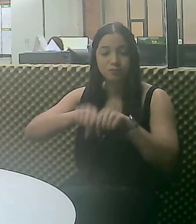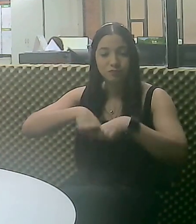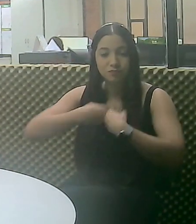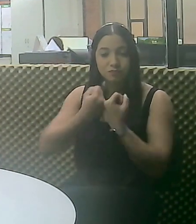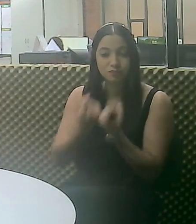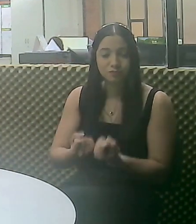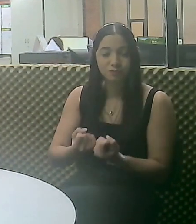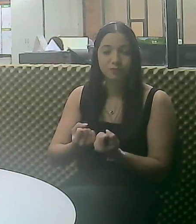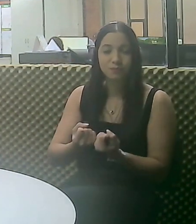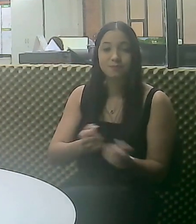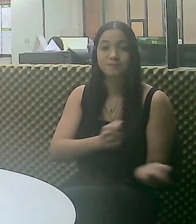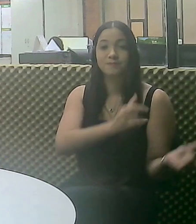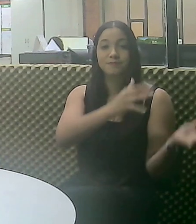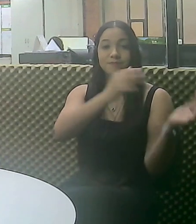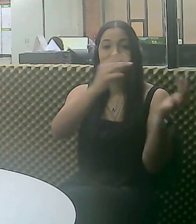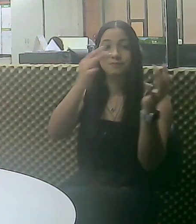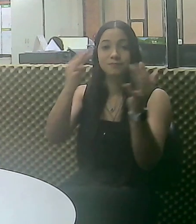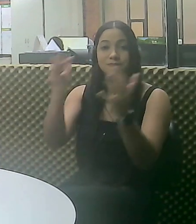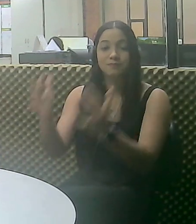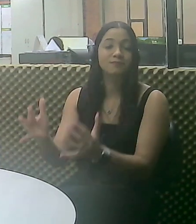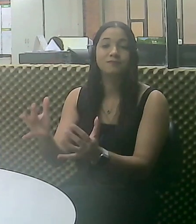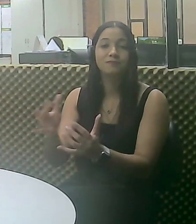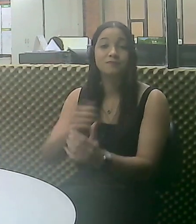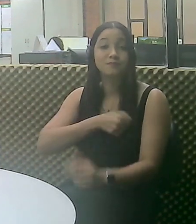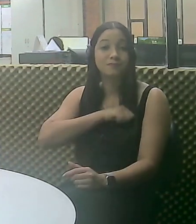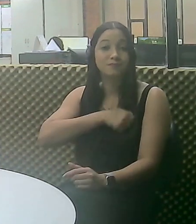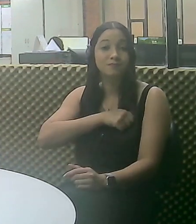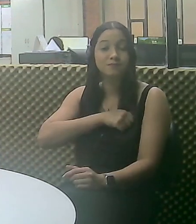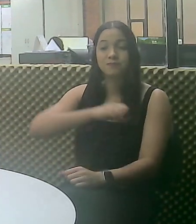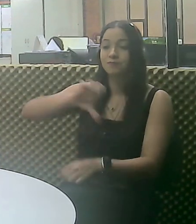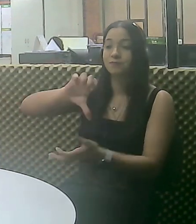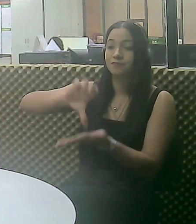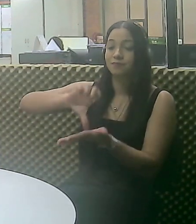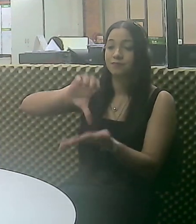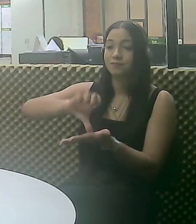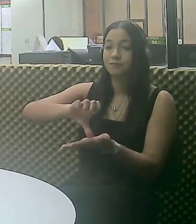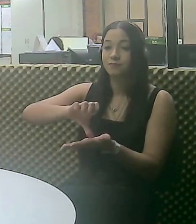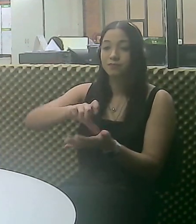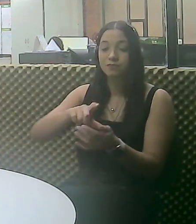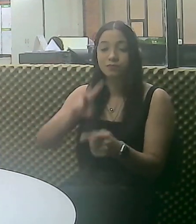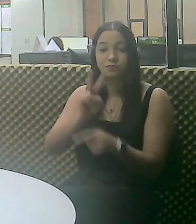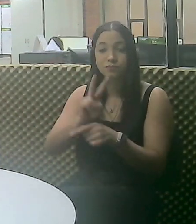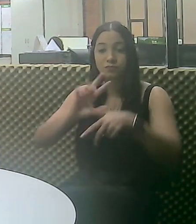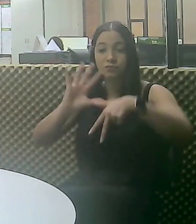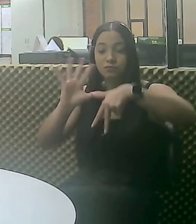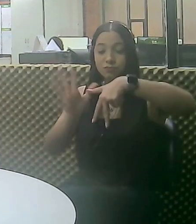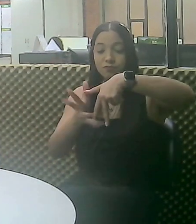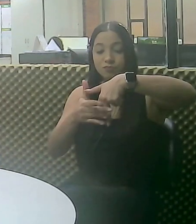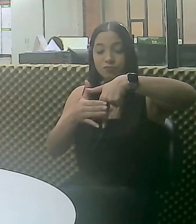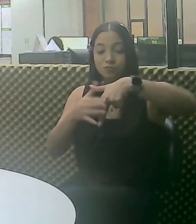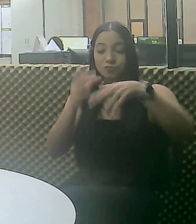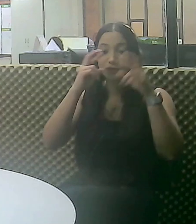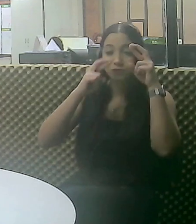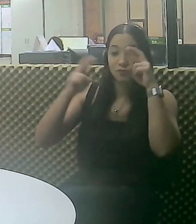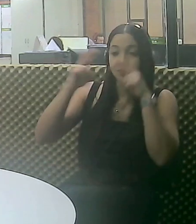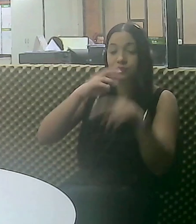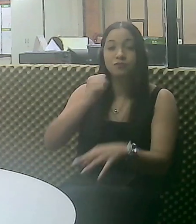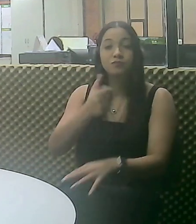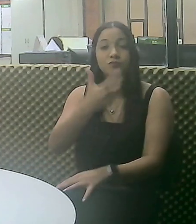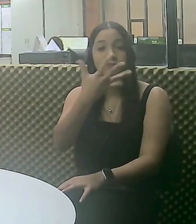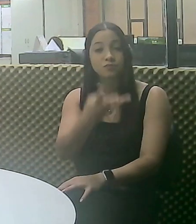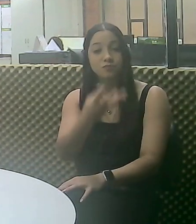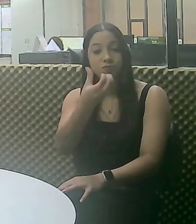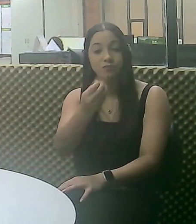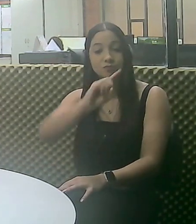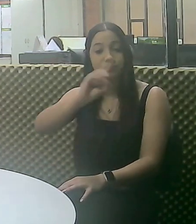força-tarefa. Neste período, agentes de endemias da Unidade de Vigilância de Zoonoses vistoriaram quase 46